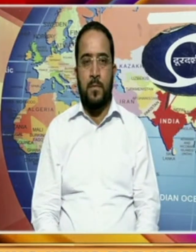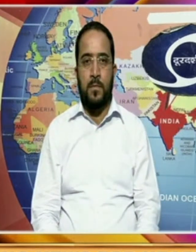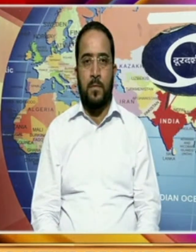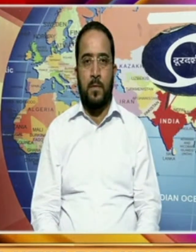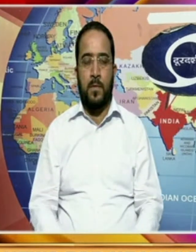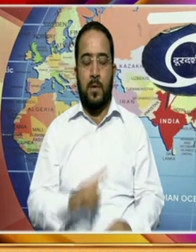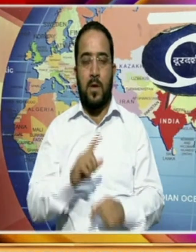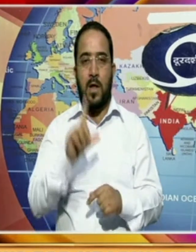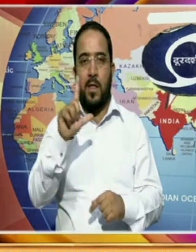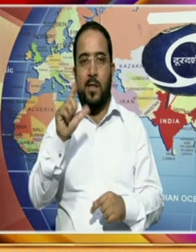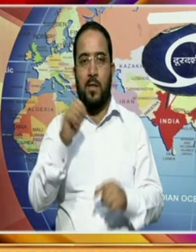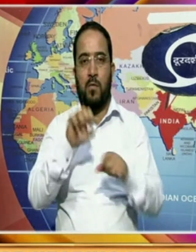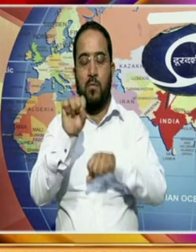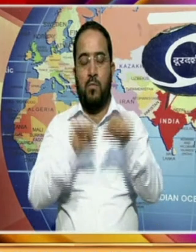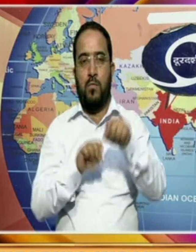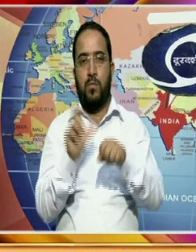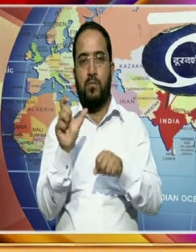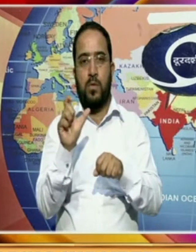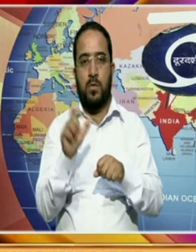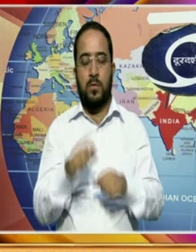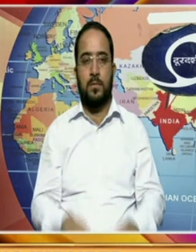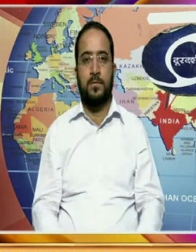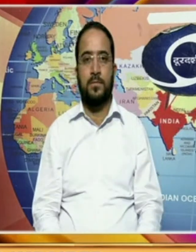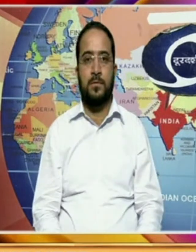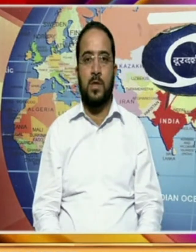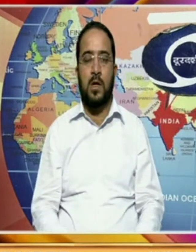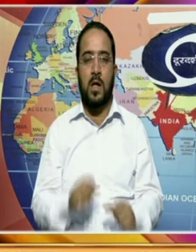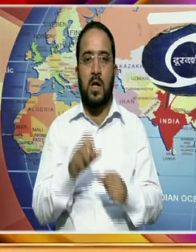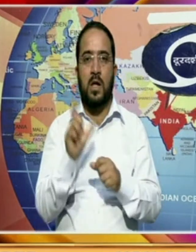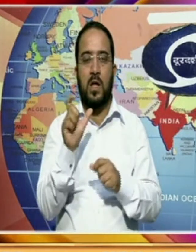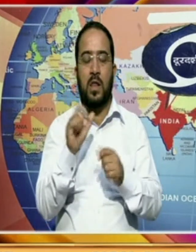और बगैर लाइसेंस के भट्ठा मालिकान के खिलाफ